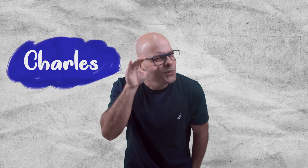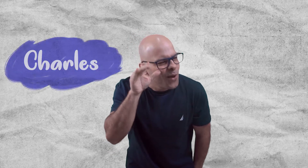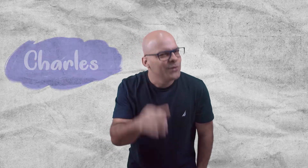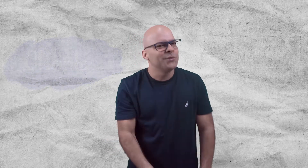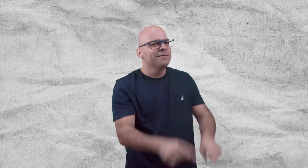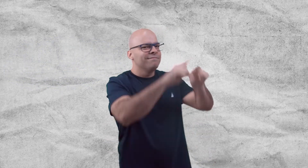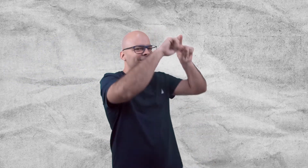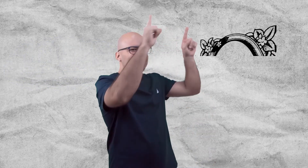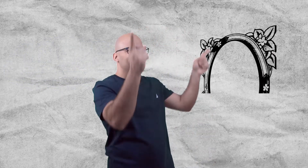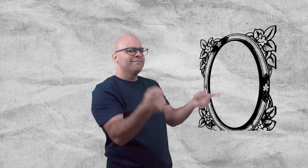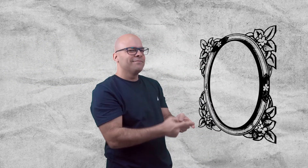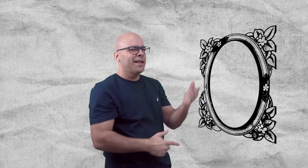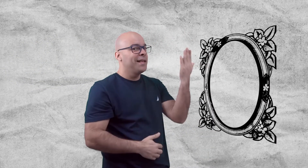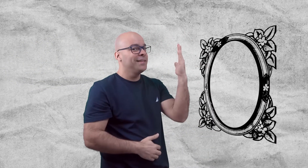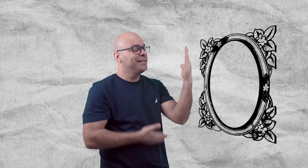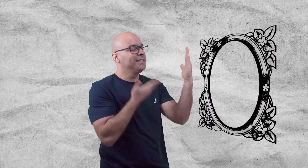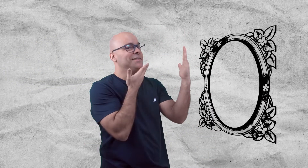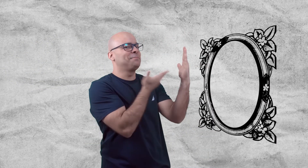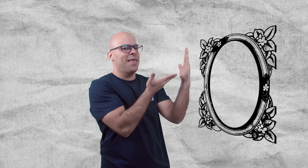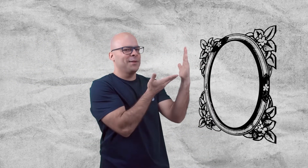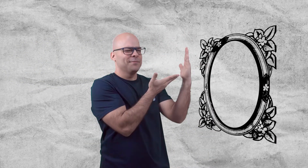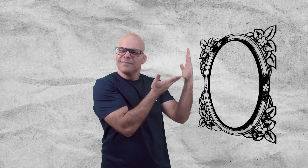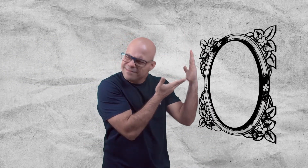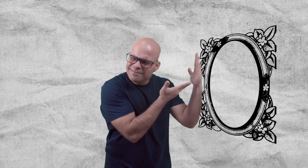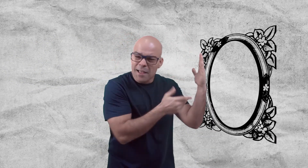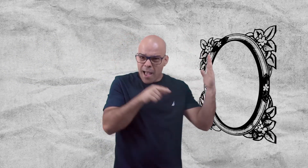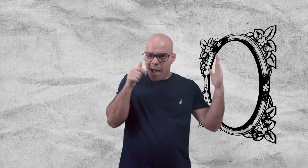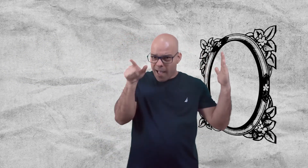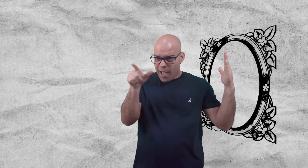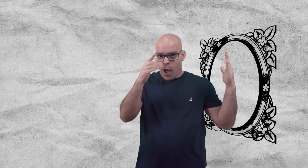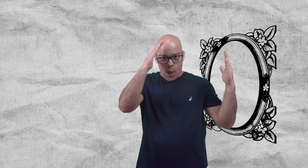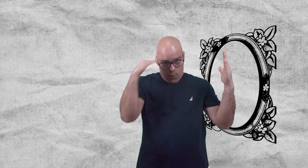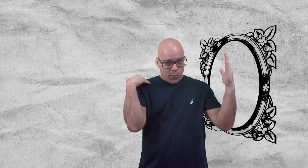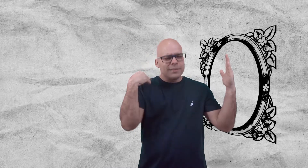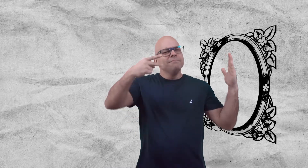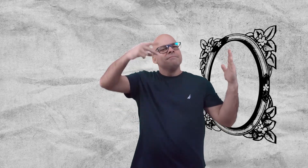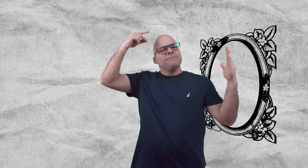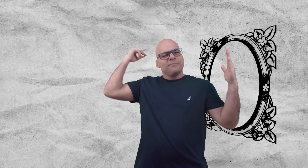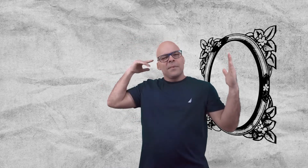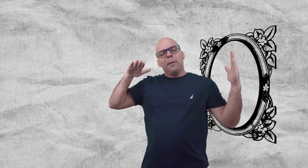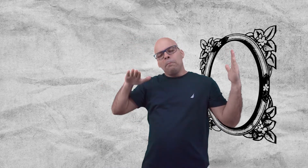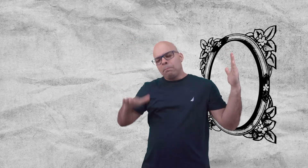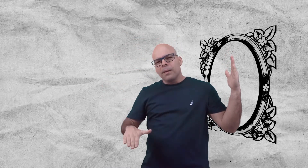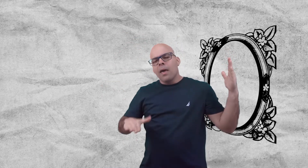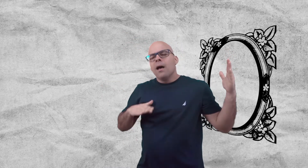só? Fabricava espelhos. Louise, quando era criança, adorava